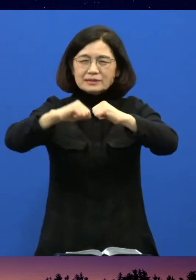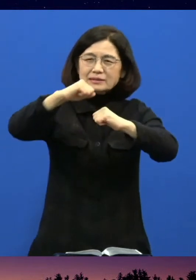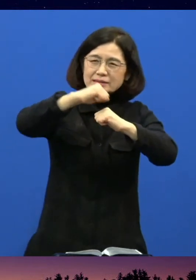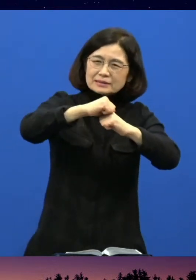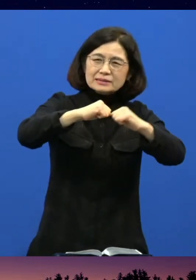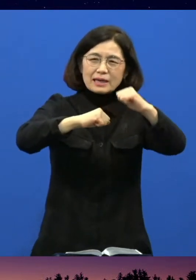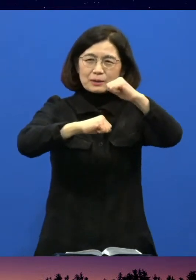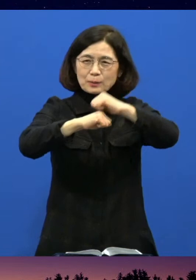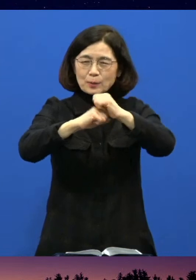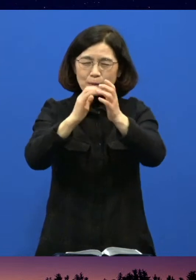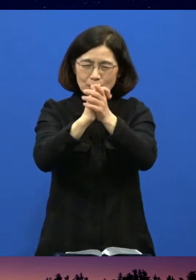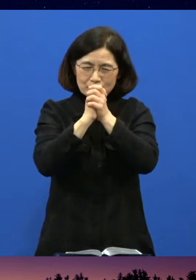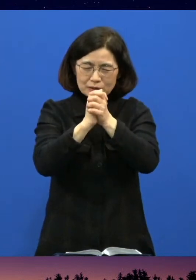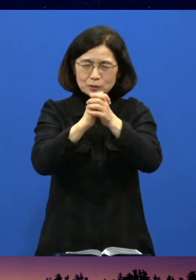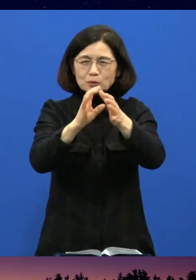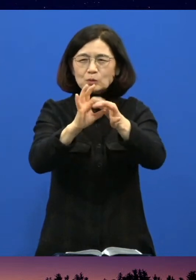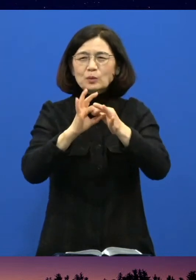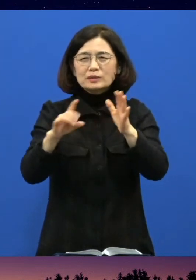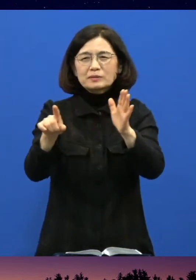후회들이,